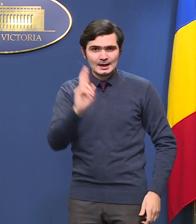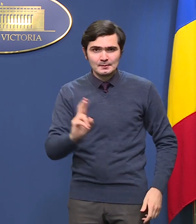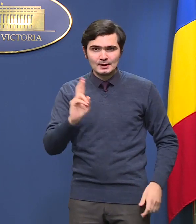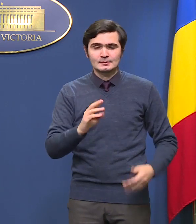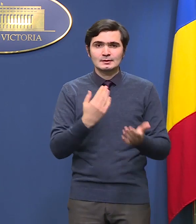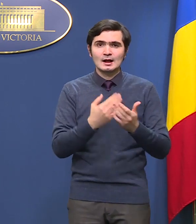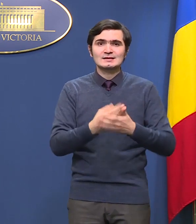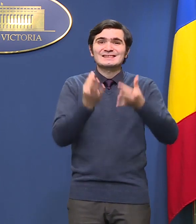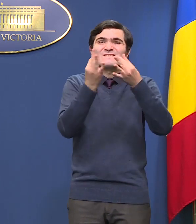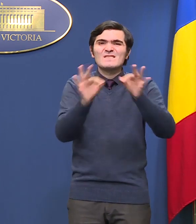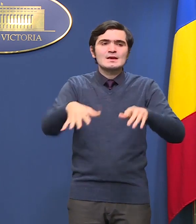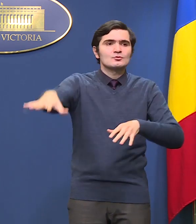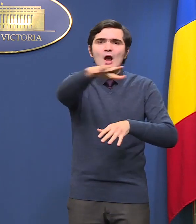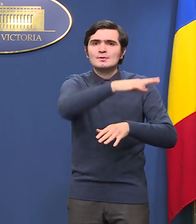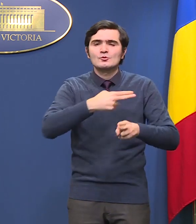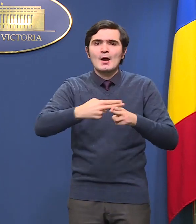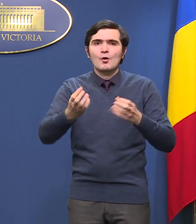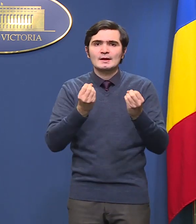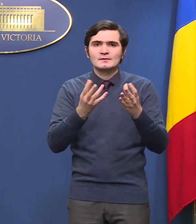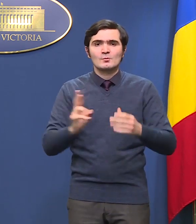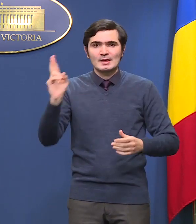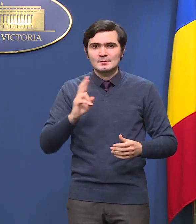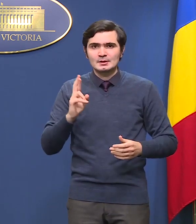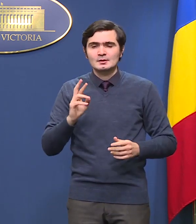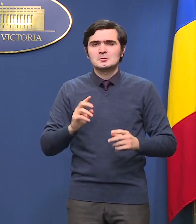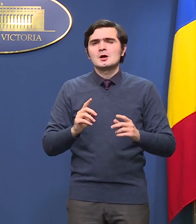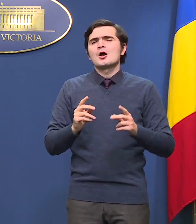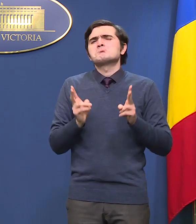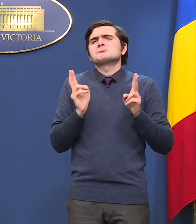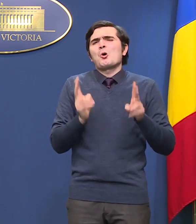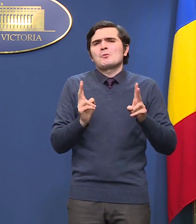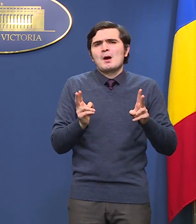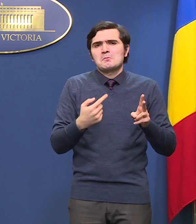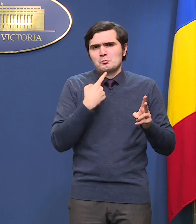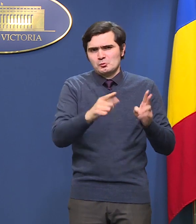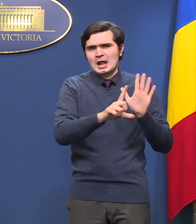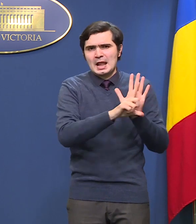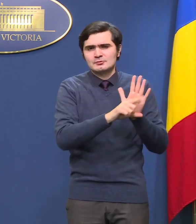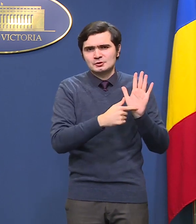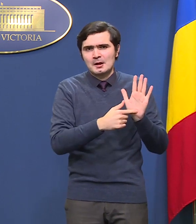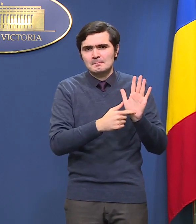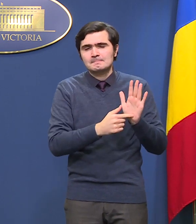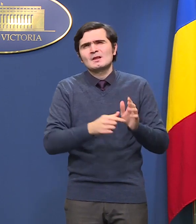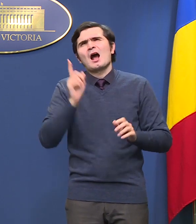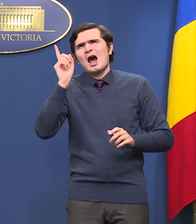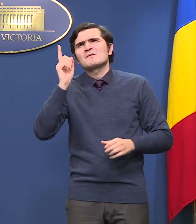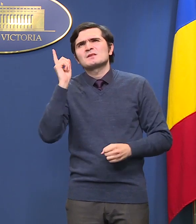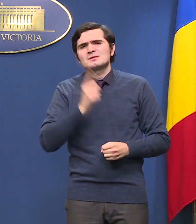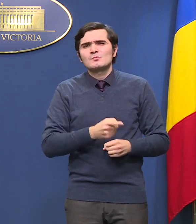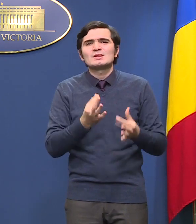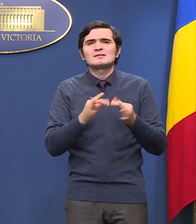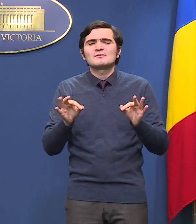fie toată lumea corect informată. În mod normal, conform legii, ar fi trebuit să